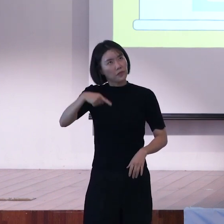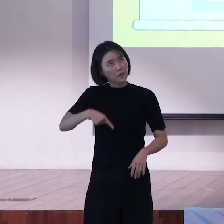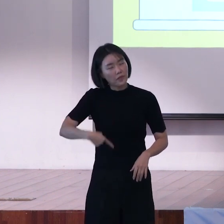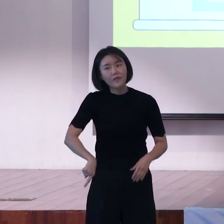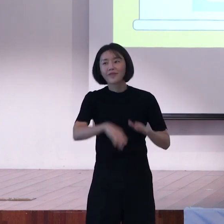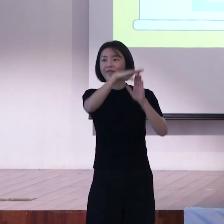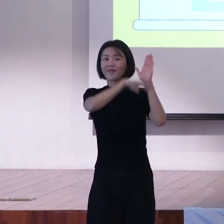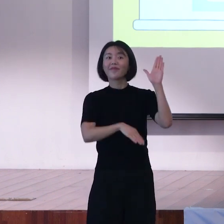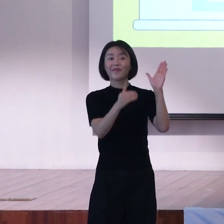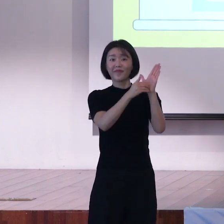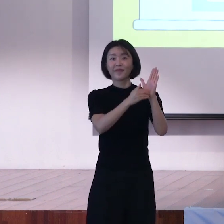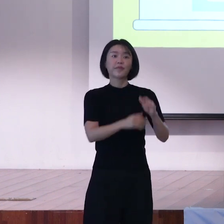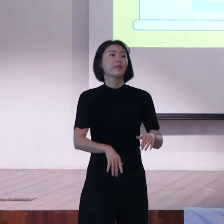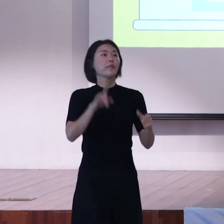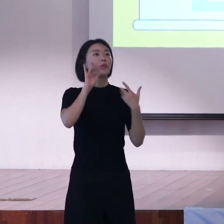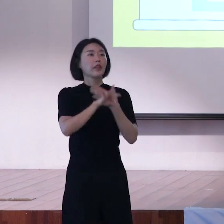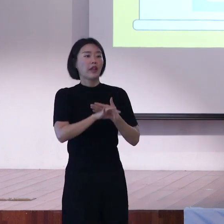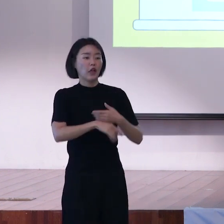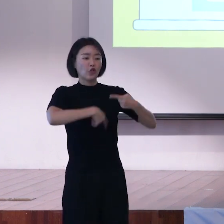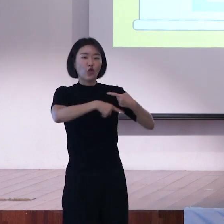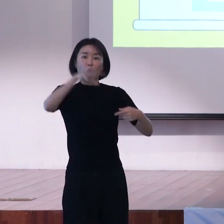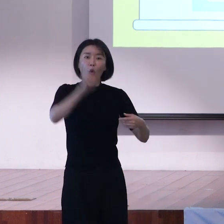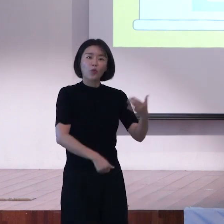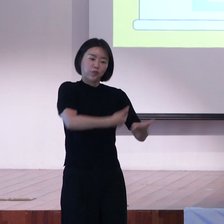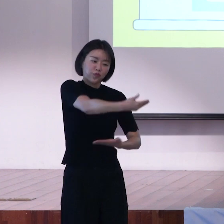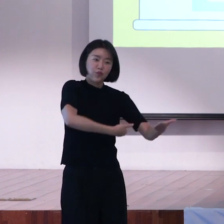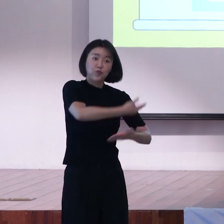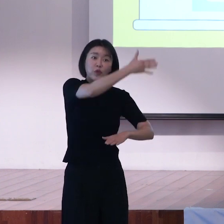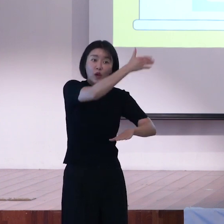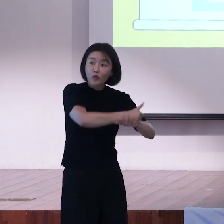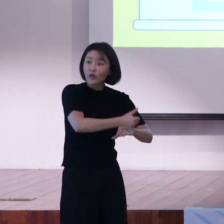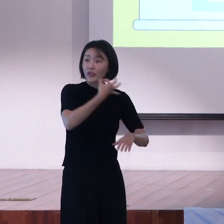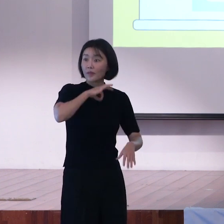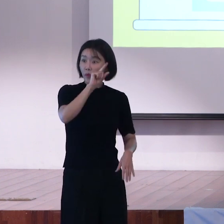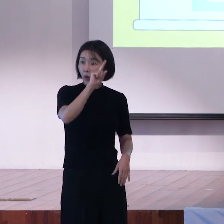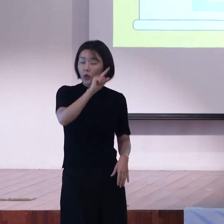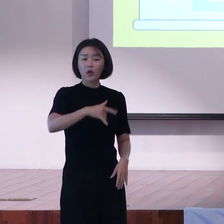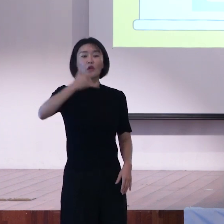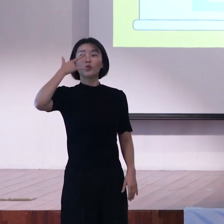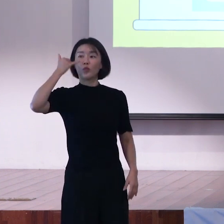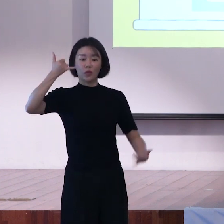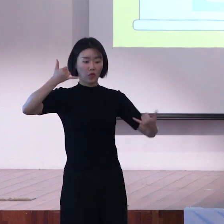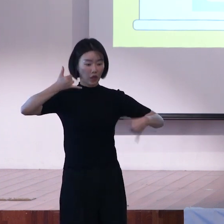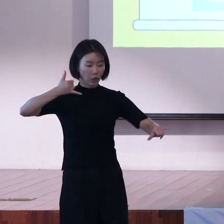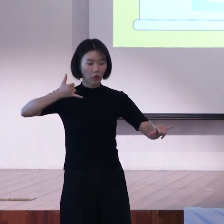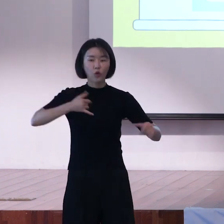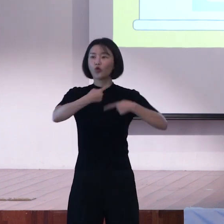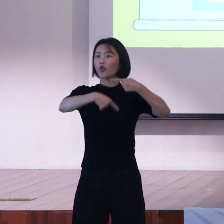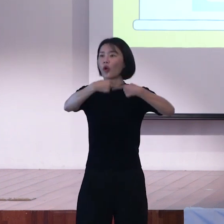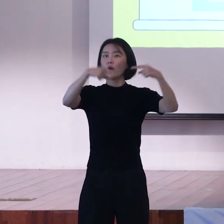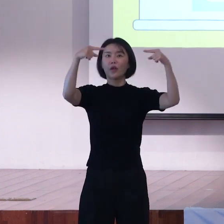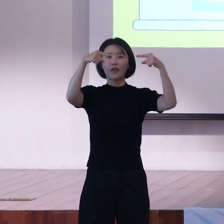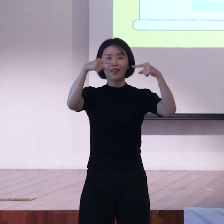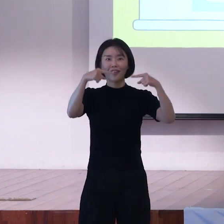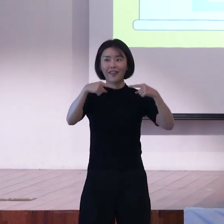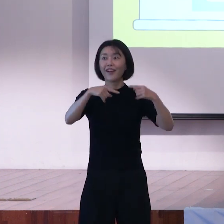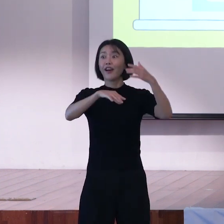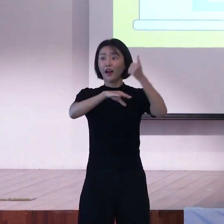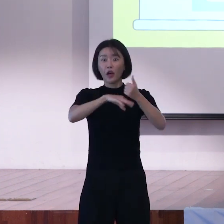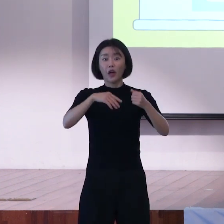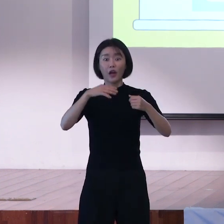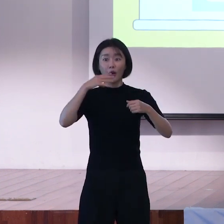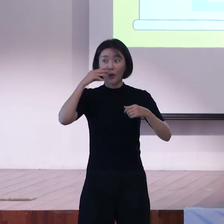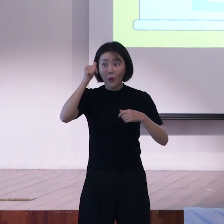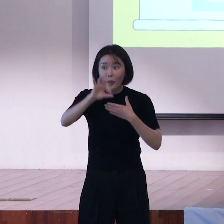적어보았습니다. 긍정적인 상황을 보시면 부모님과 수어로 소통을 할 때 문제가